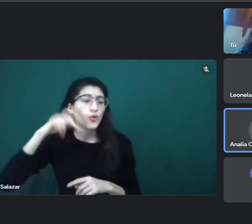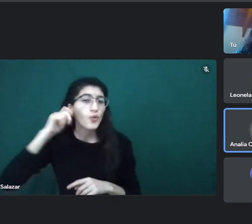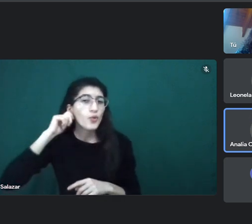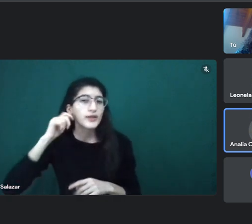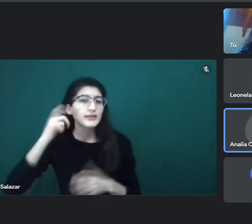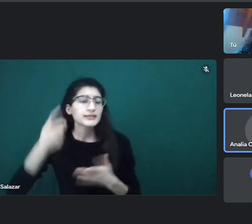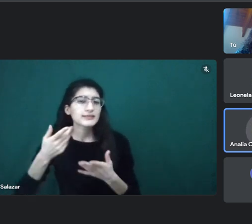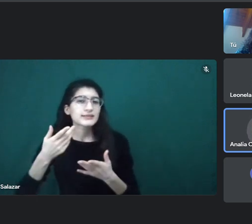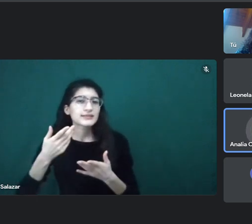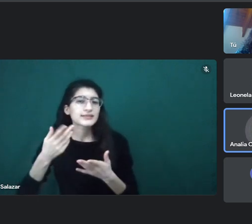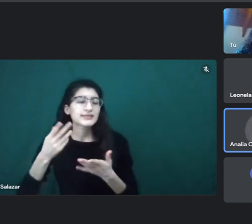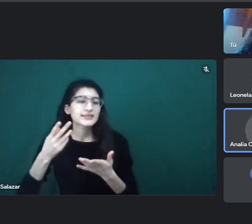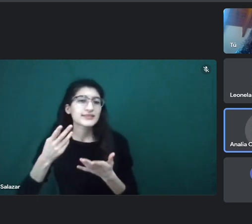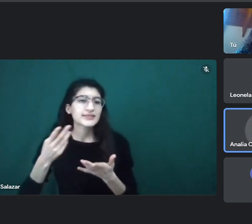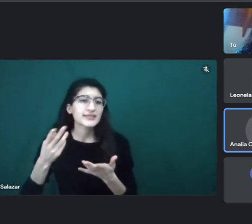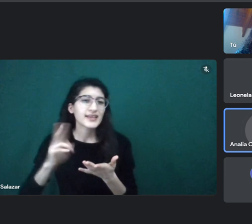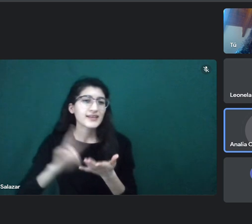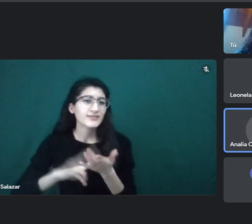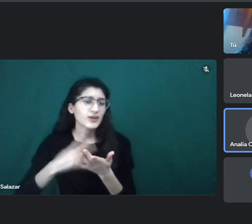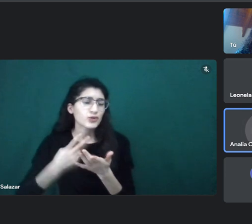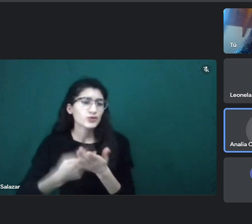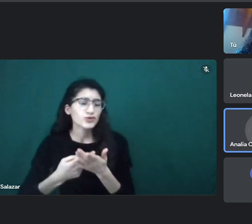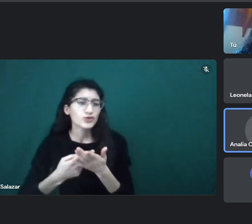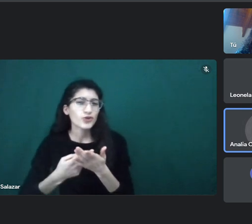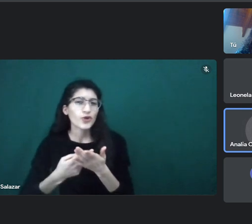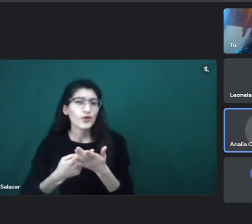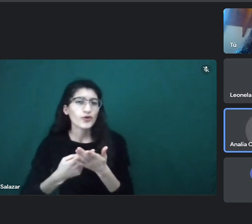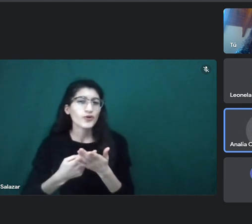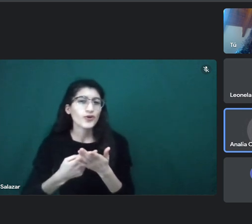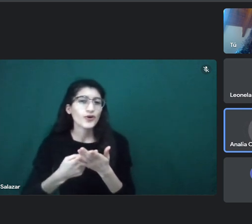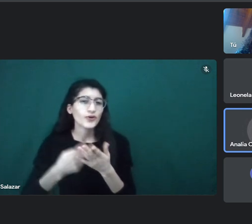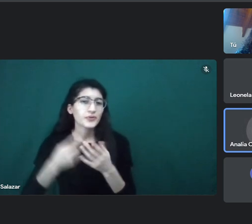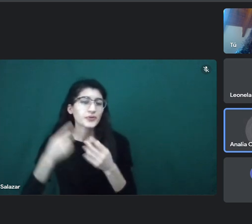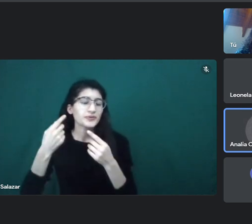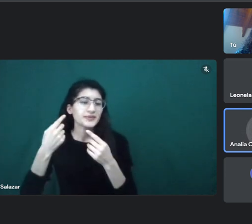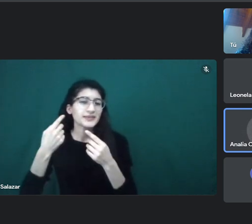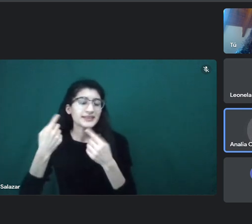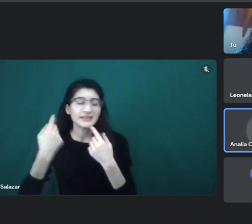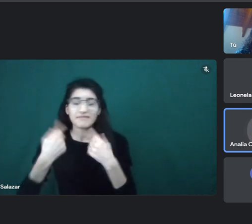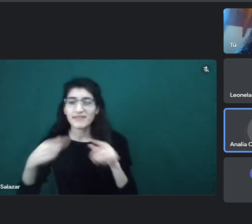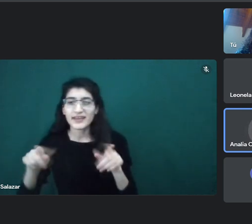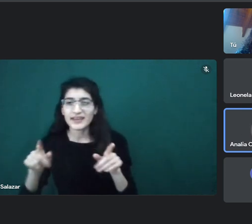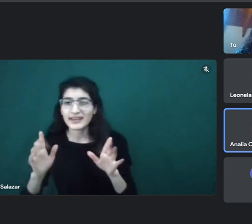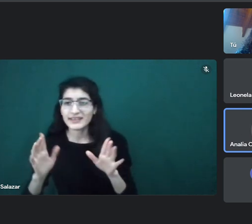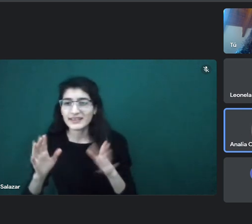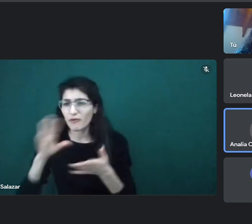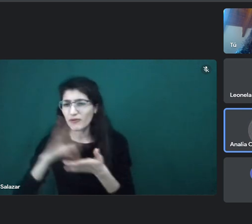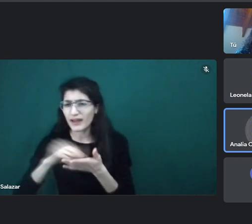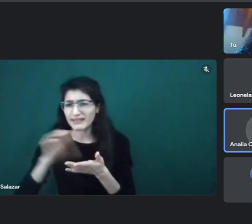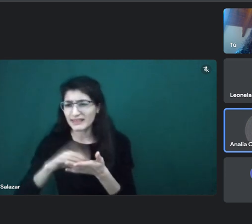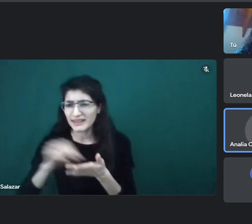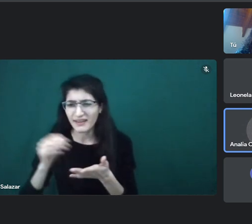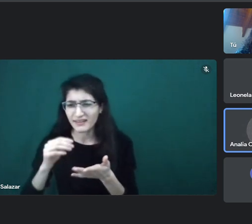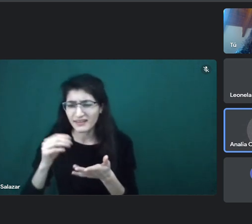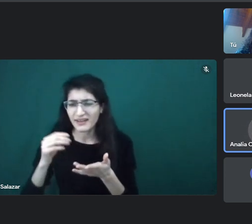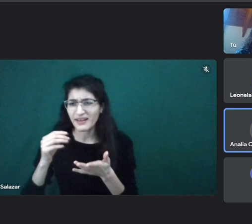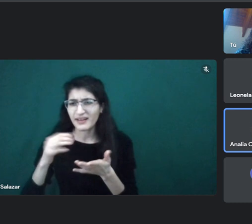Y es la tierra que se deja un año para volver a plantar. Por eso estaba en duda